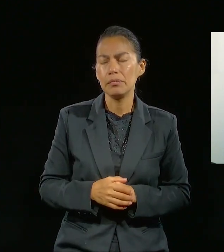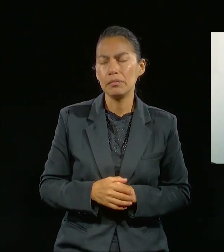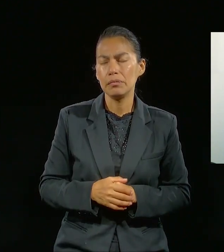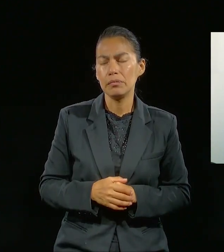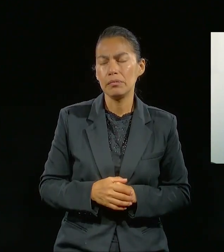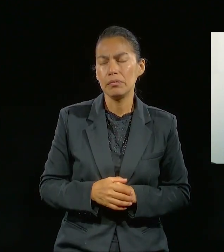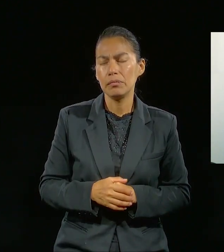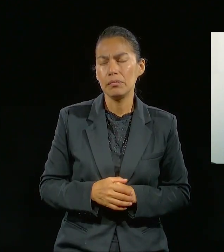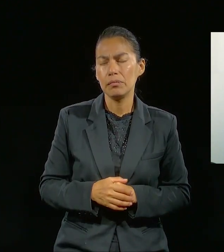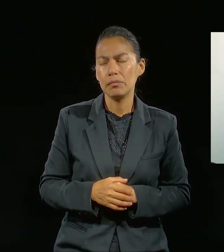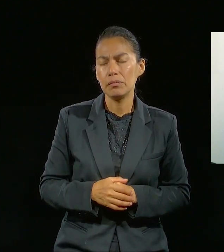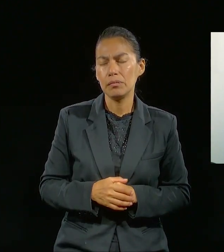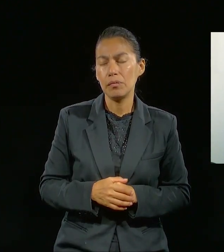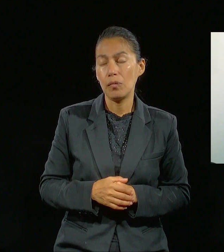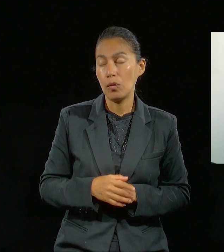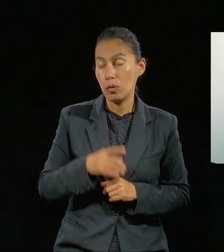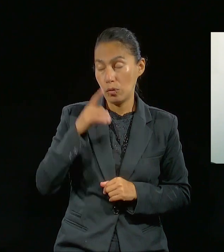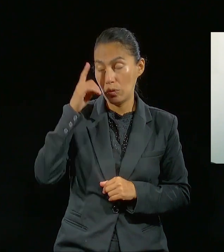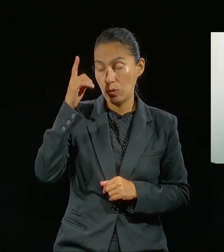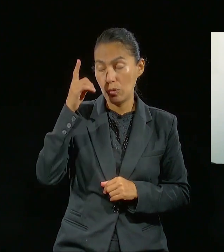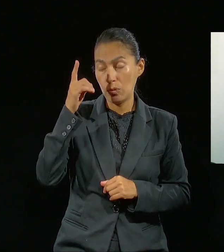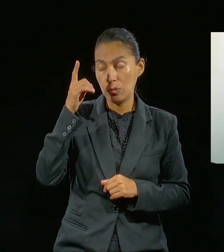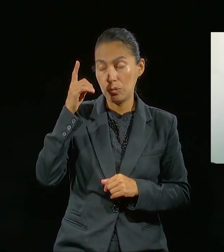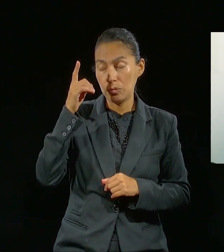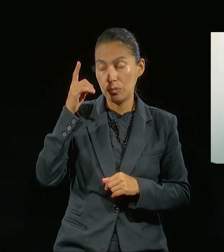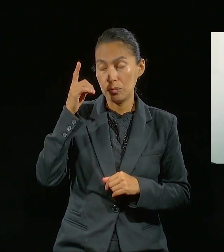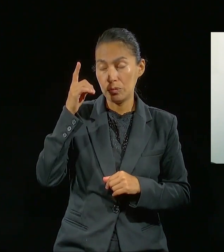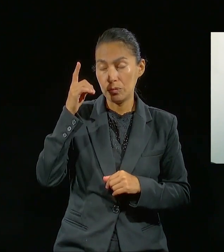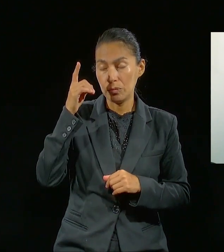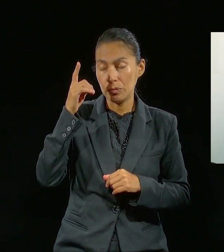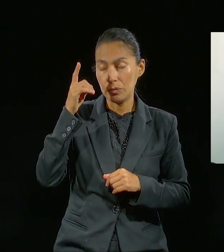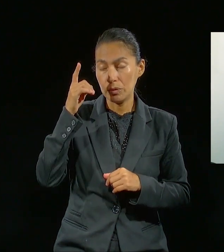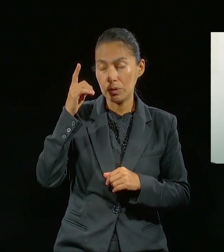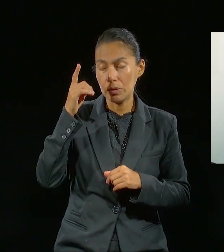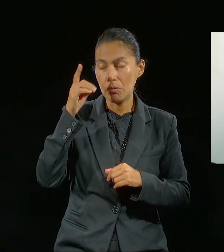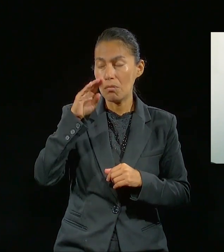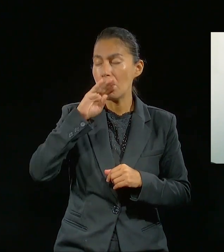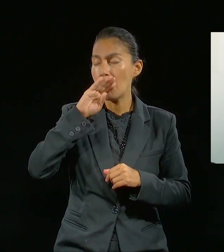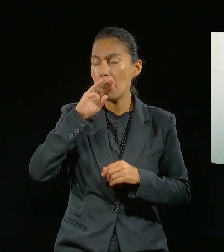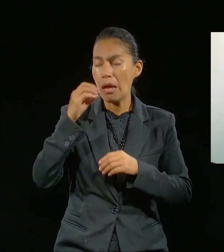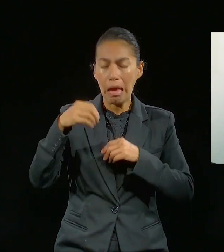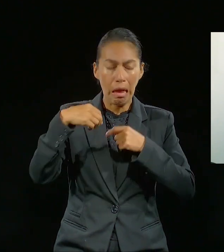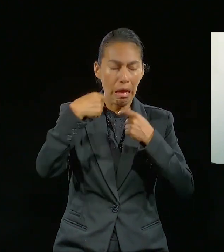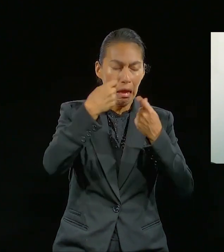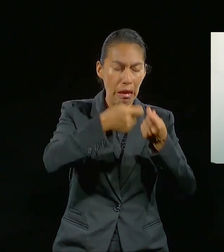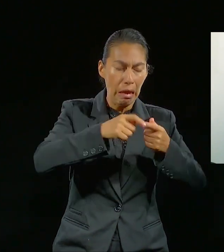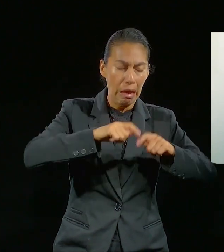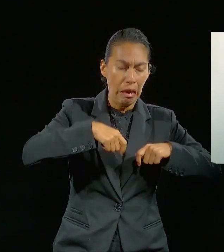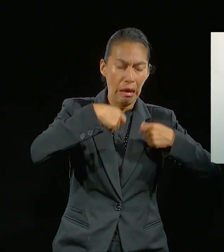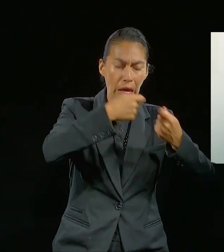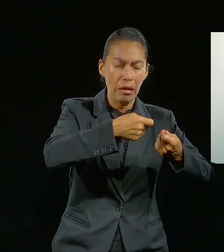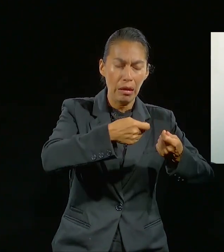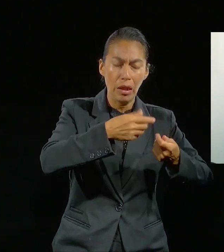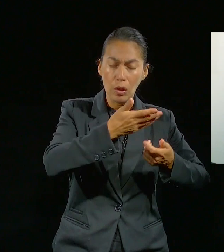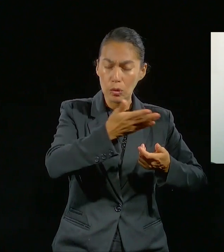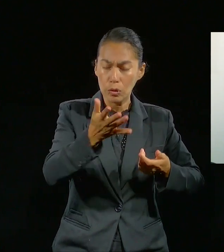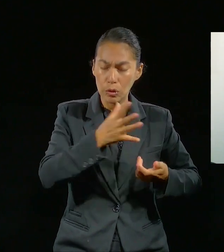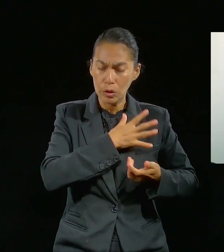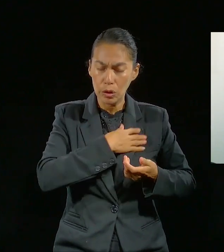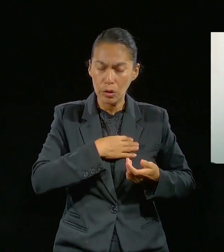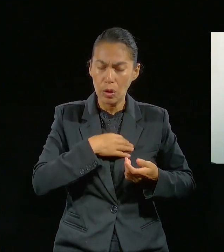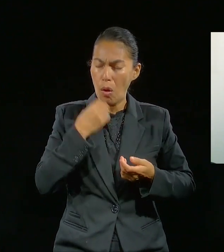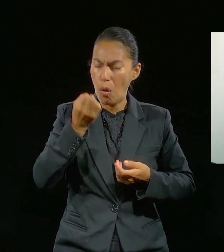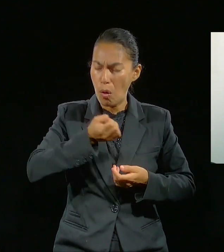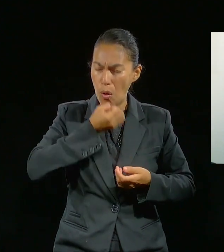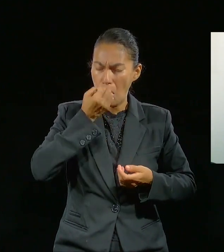tú las has puesto para guiar a sus hijos, Señor, desde el seno. Bendícelas, Señor, por su trabajo